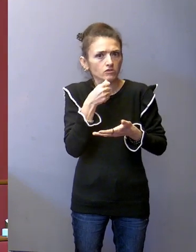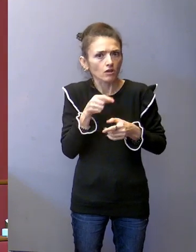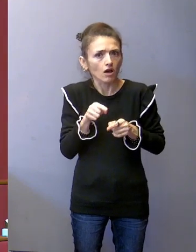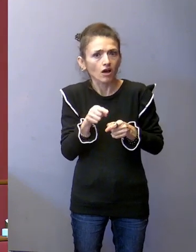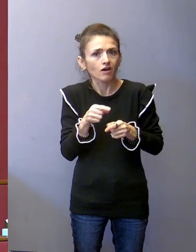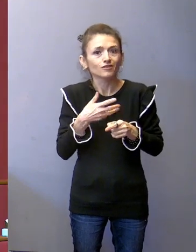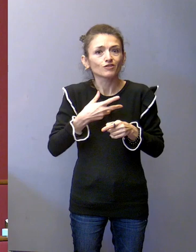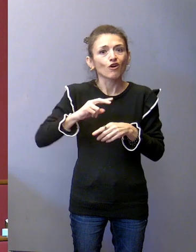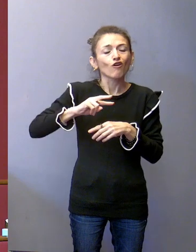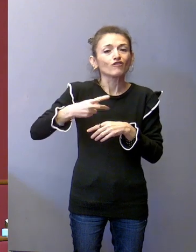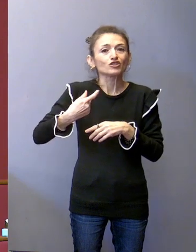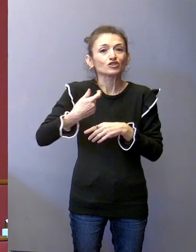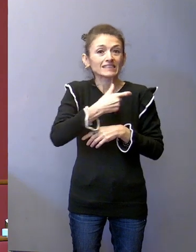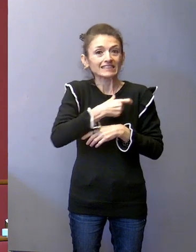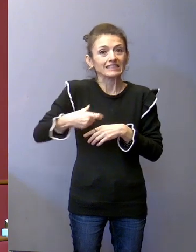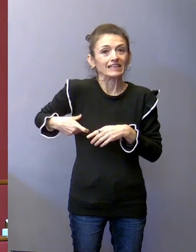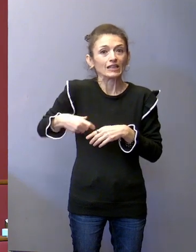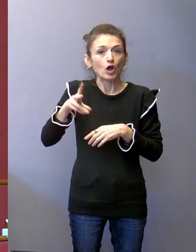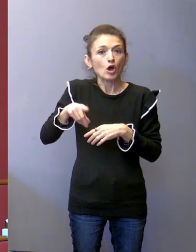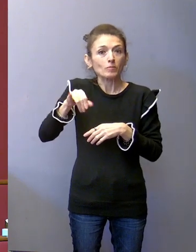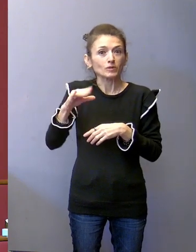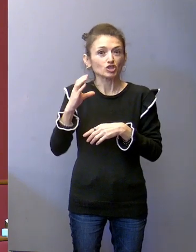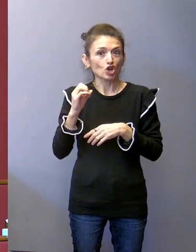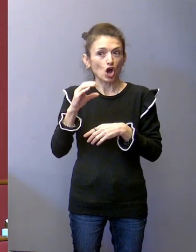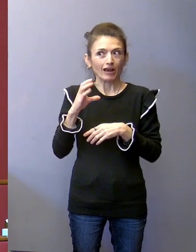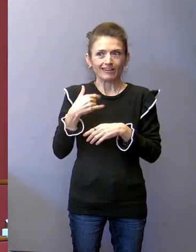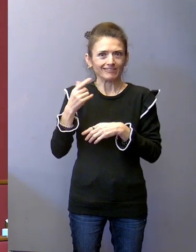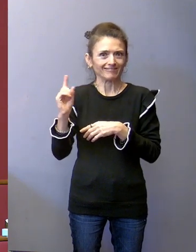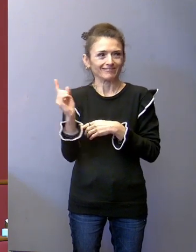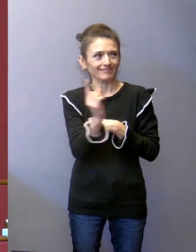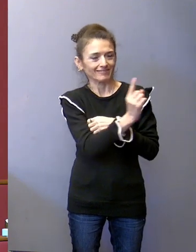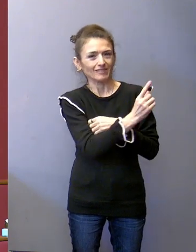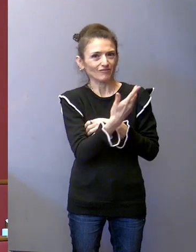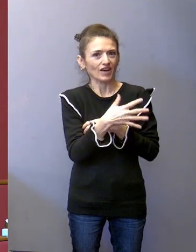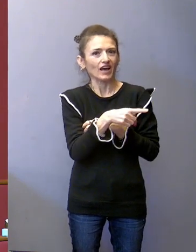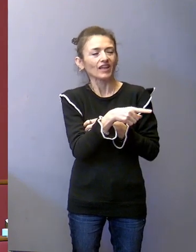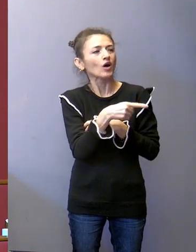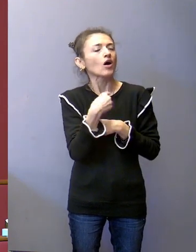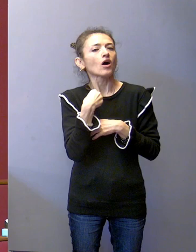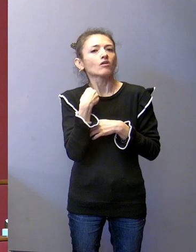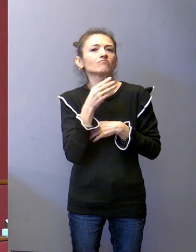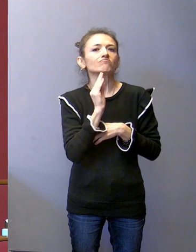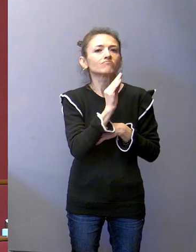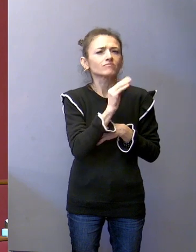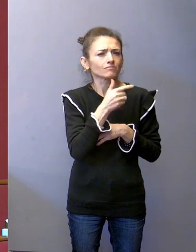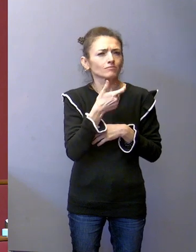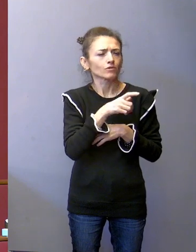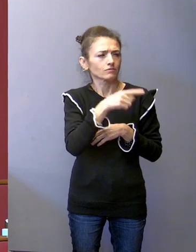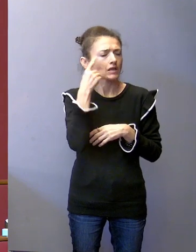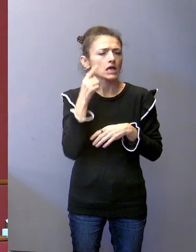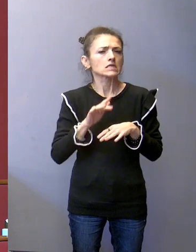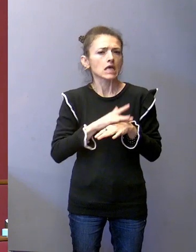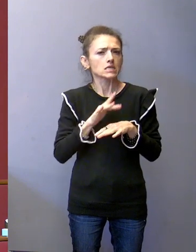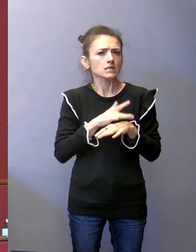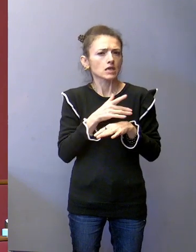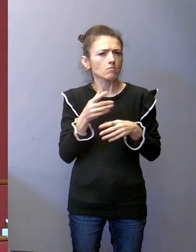vice sindaco nonché assessore picciocchi al quale ci rivolgeremo sapendo della sua sensibilità rispetto a tutti questi